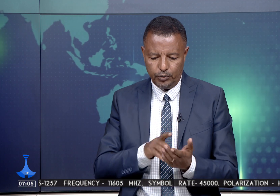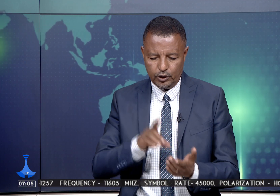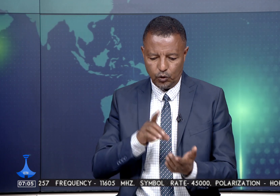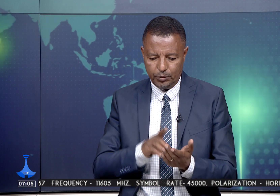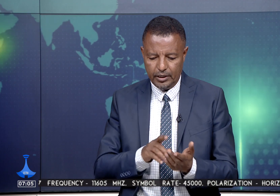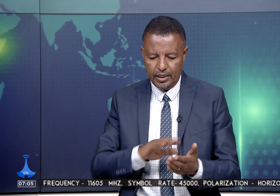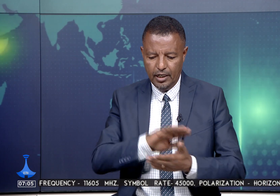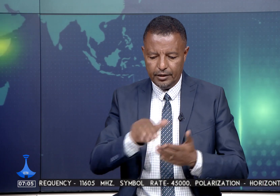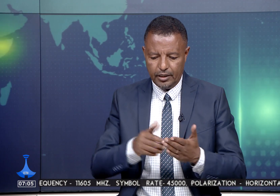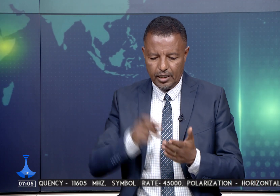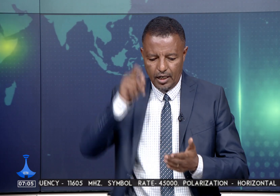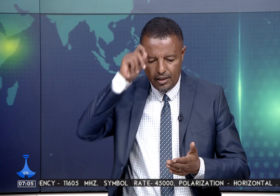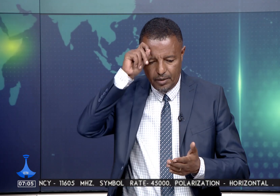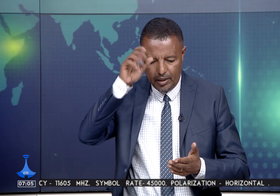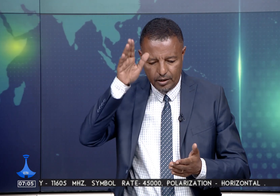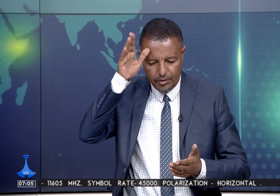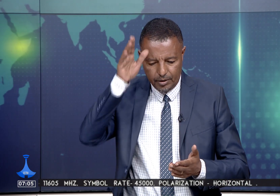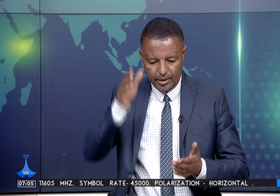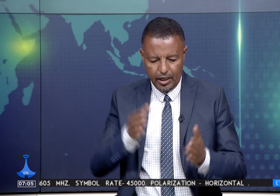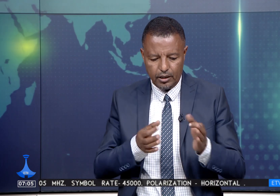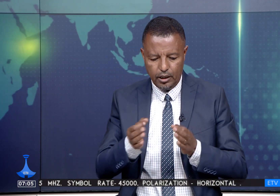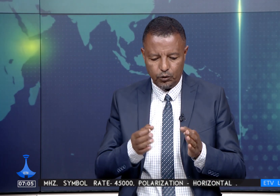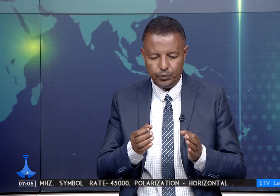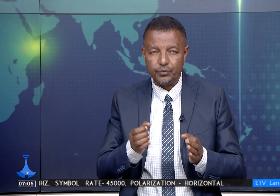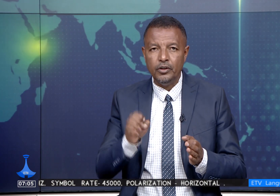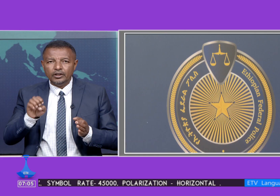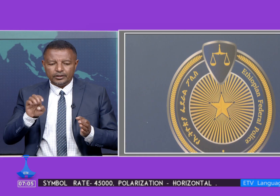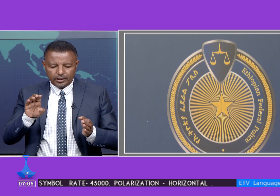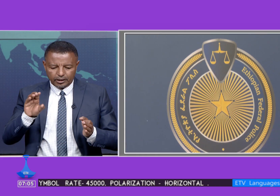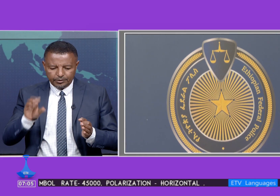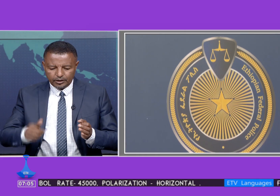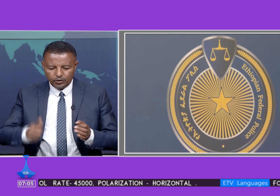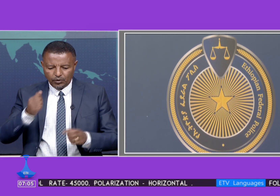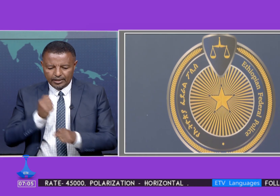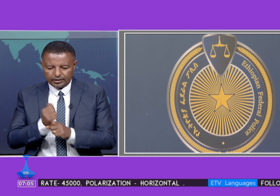ኮሚሽን ኮሚሽነር ጄኔራል ደመላሽ ገብረ ሚካኤል ገለጹ። የኢቢሲ ዋና